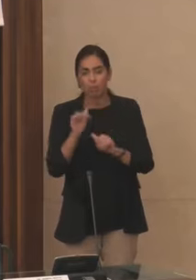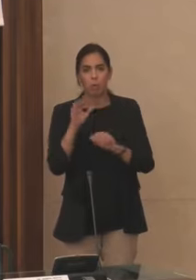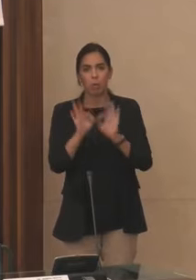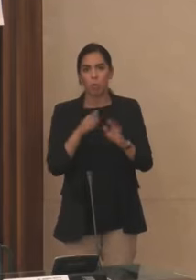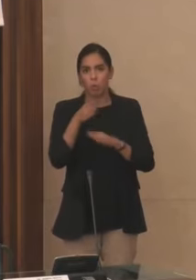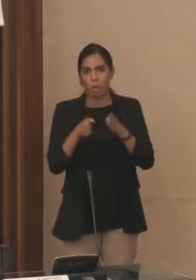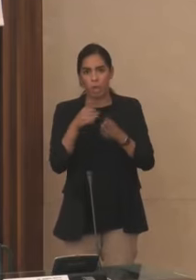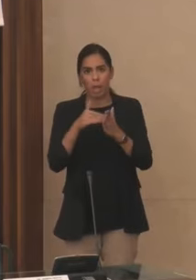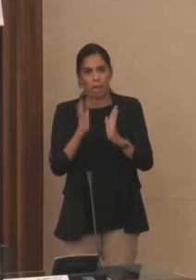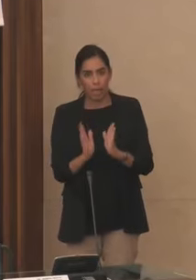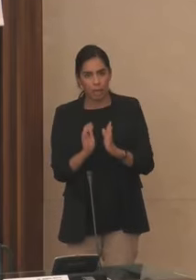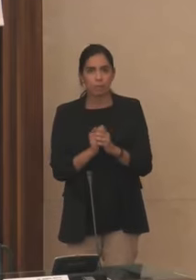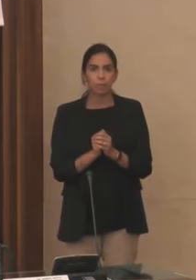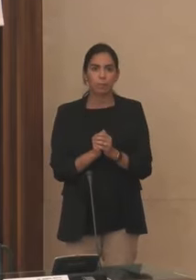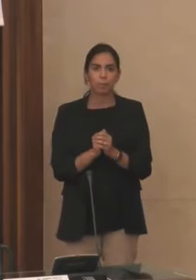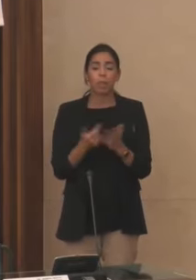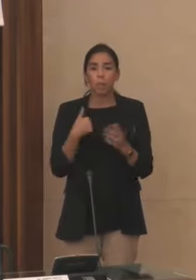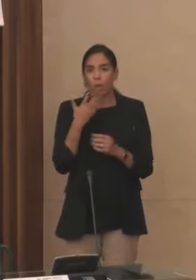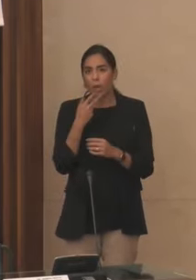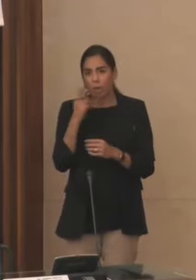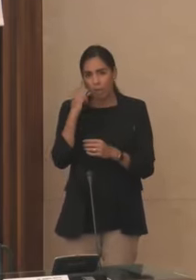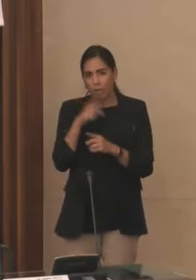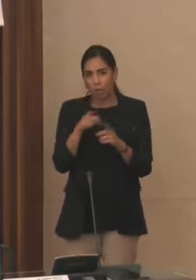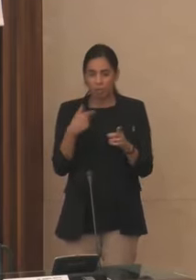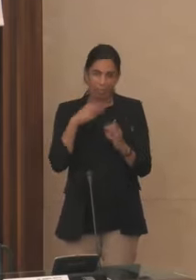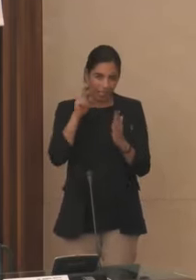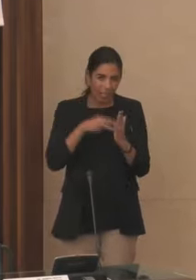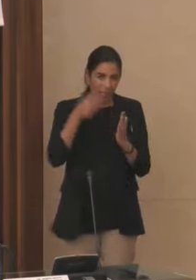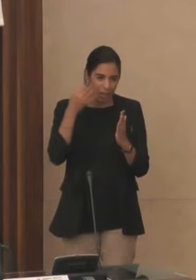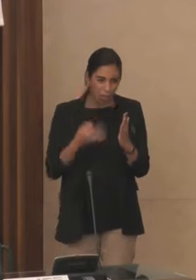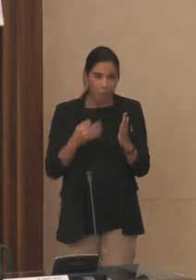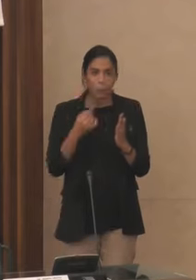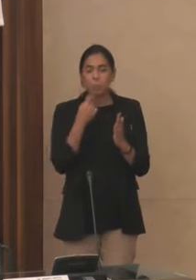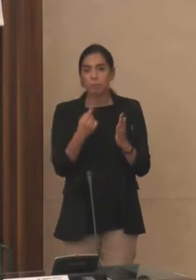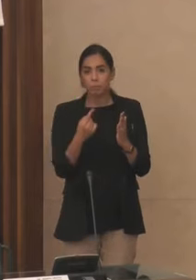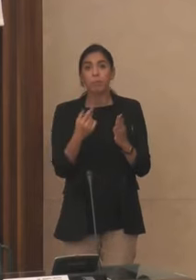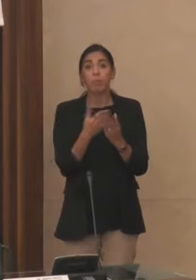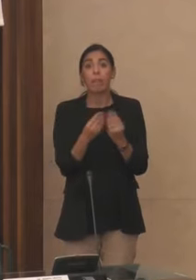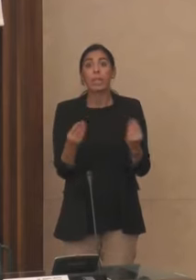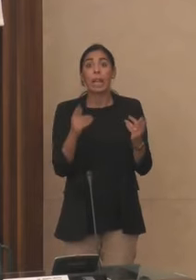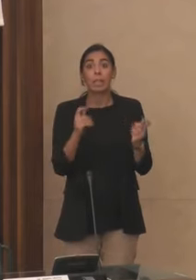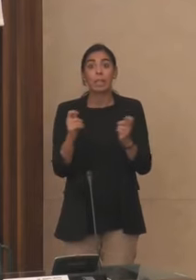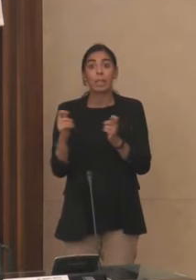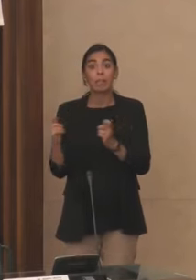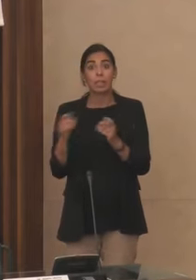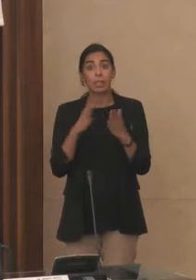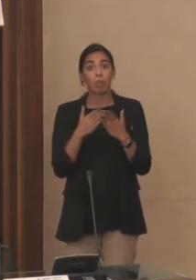E vorrei ricordare, leggo, che su molte riviste Già a giugno